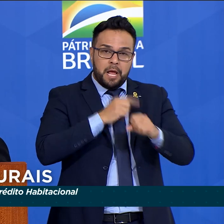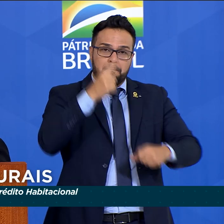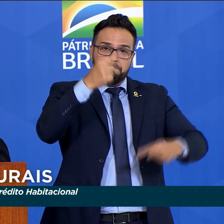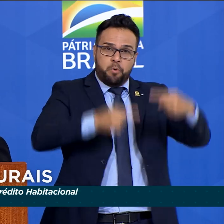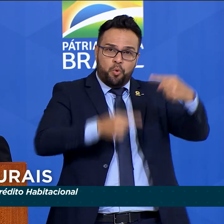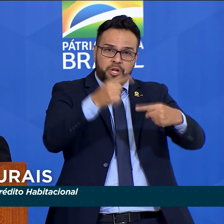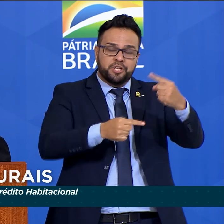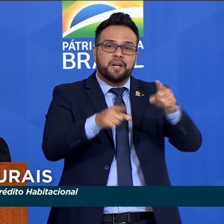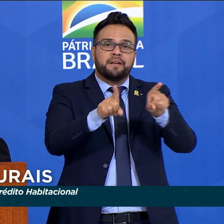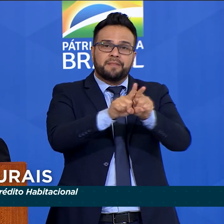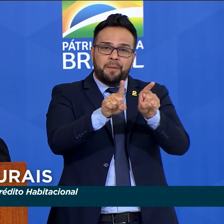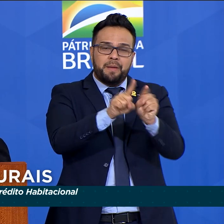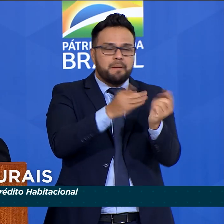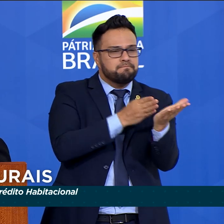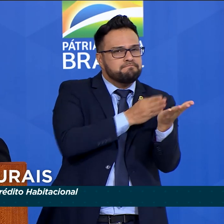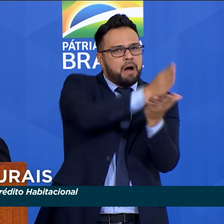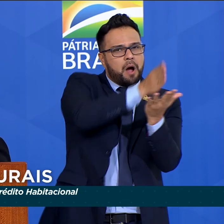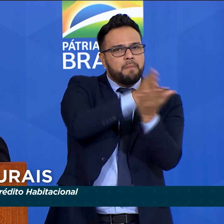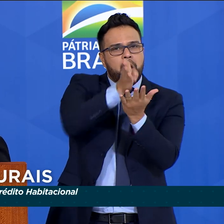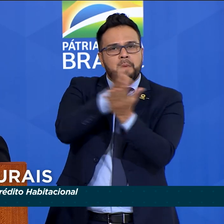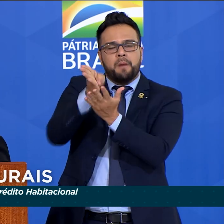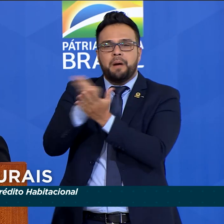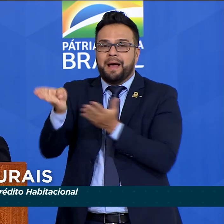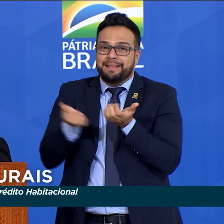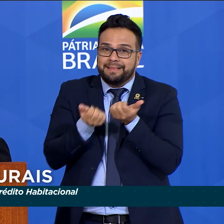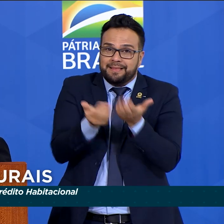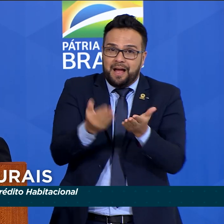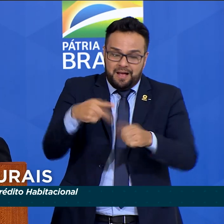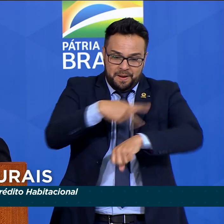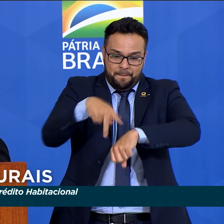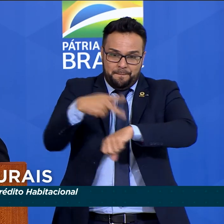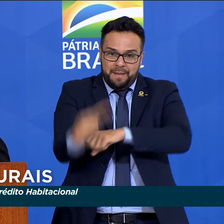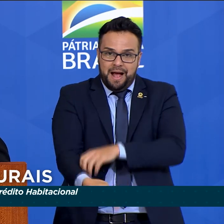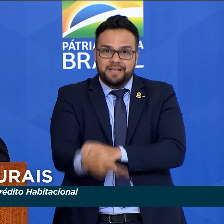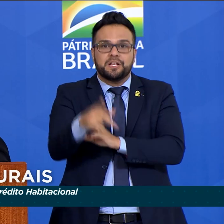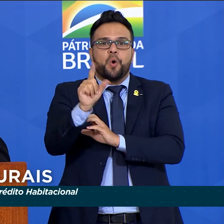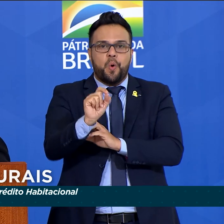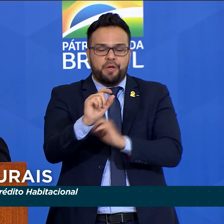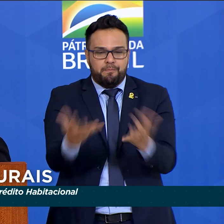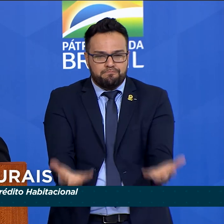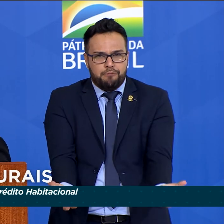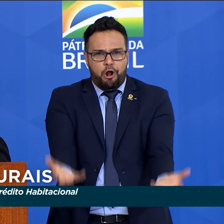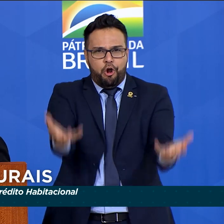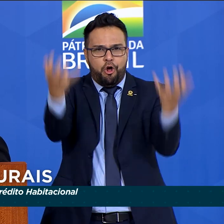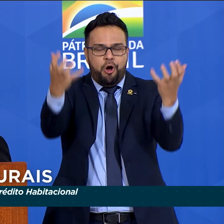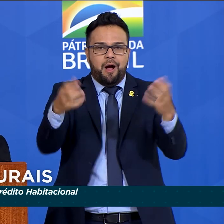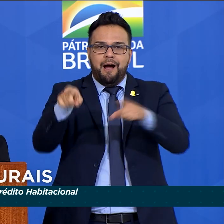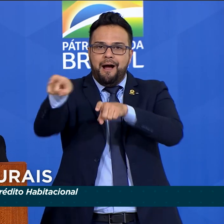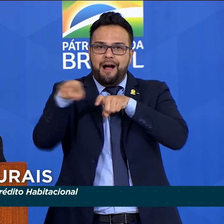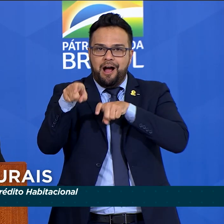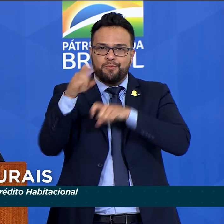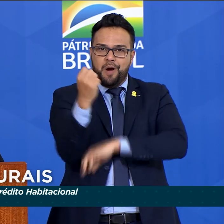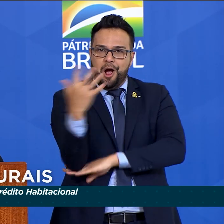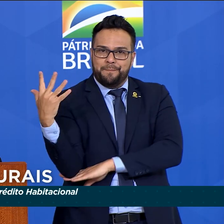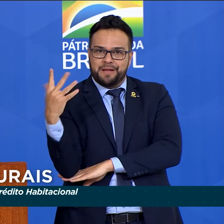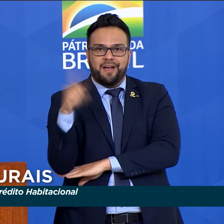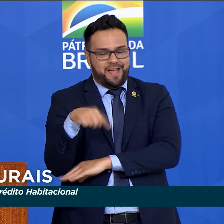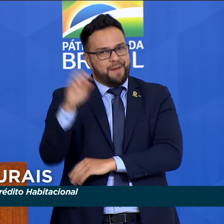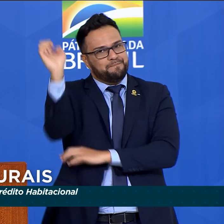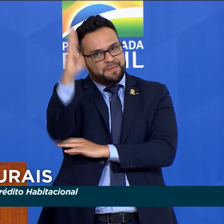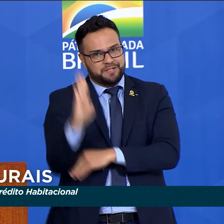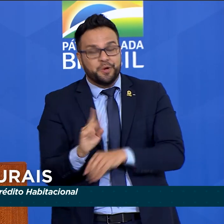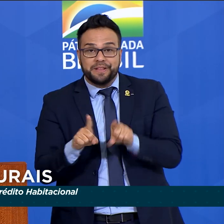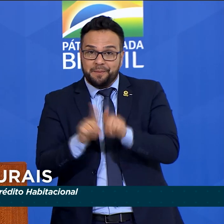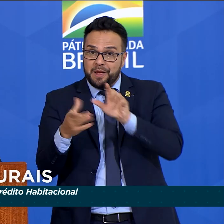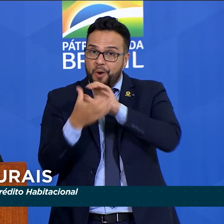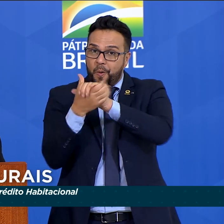que o senhor quer, para fazer desse país essa potência agroambiental que é o Brasil. Quero